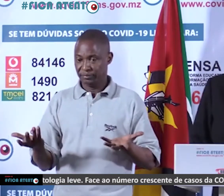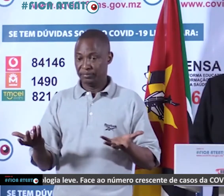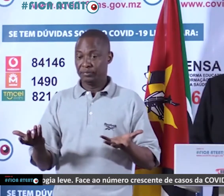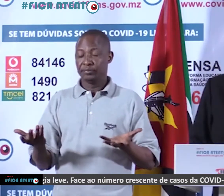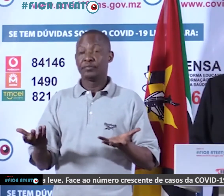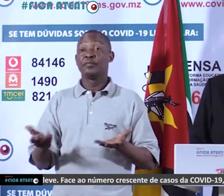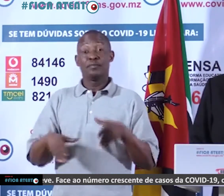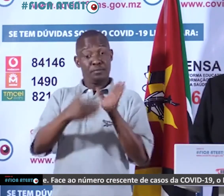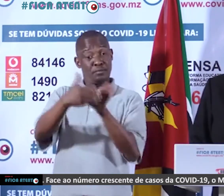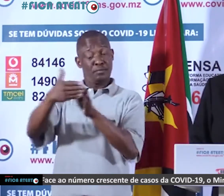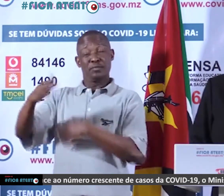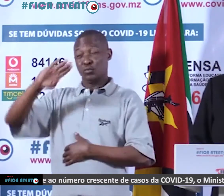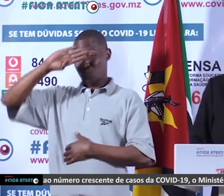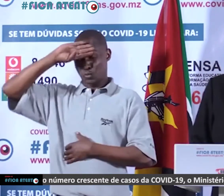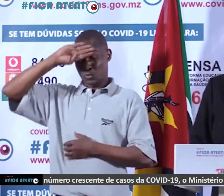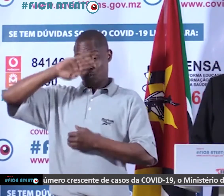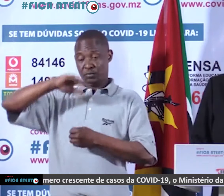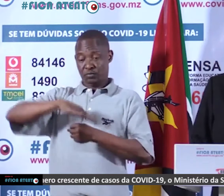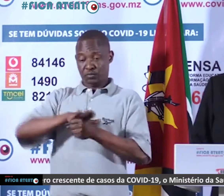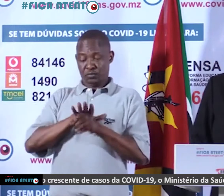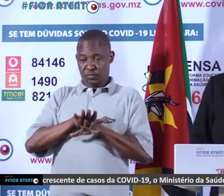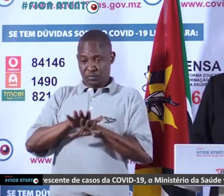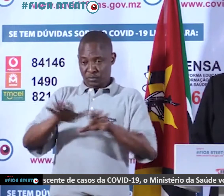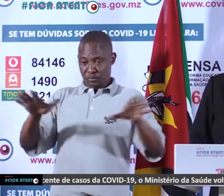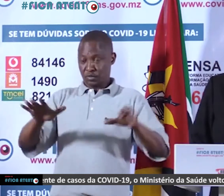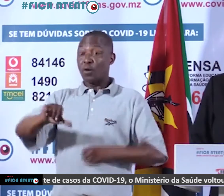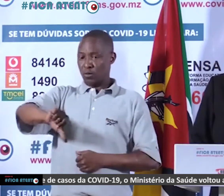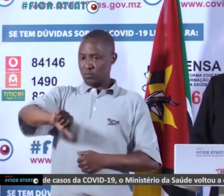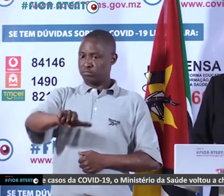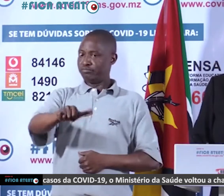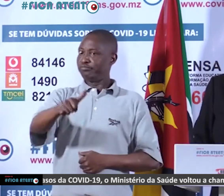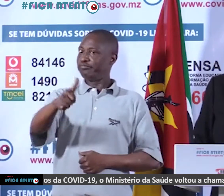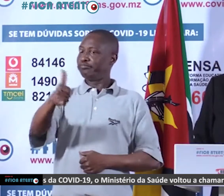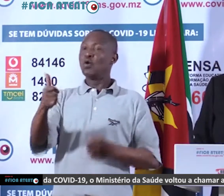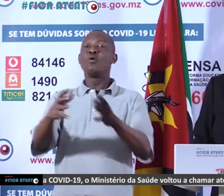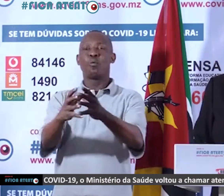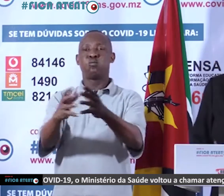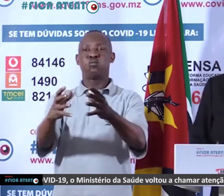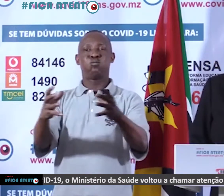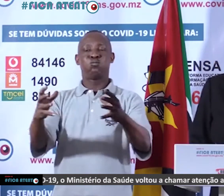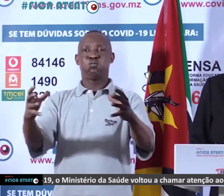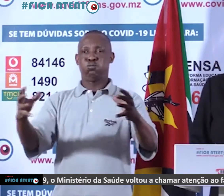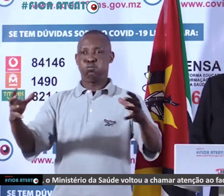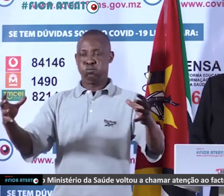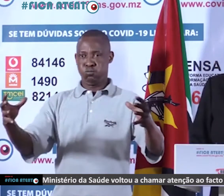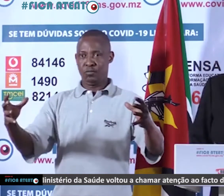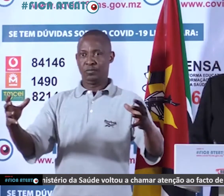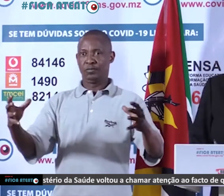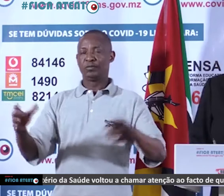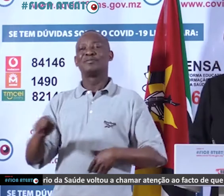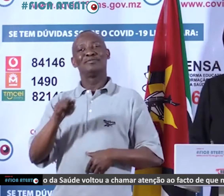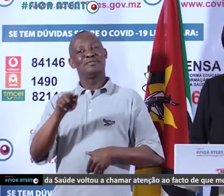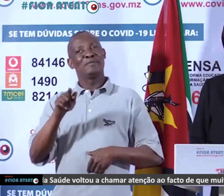progressivo das pessoas completamente recuperadas de infecção prévia do Covid-19, o que dá uma